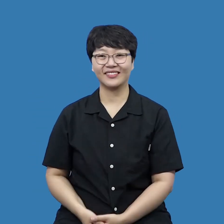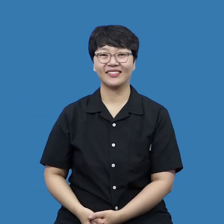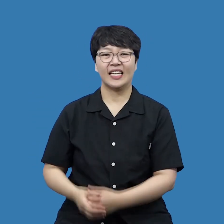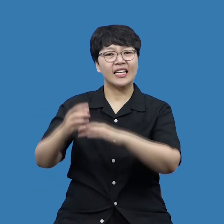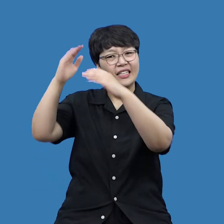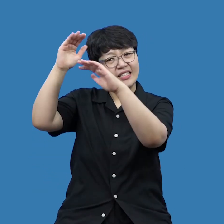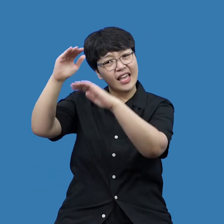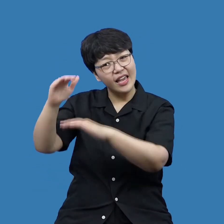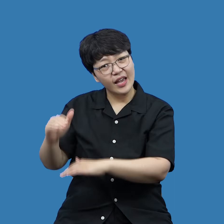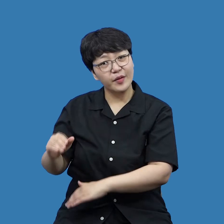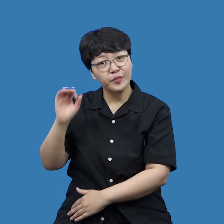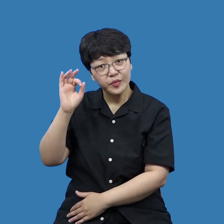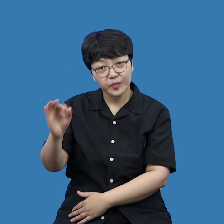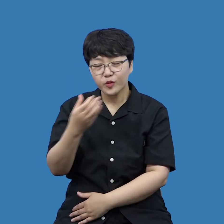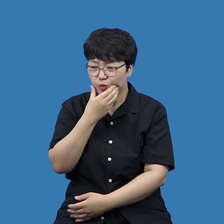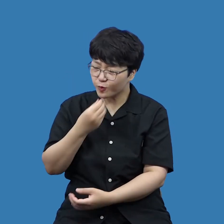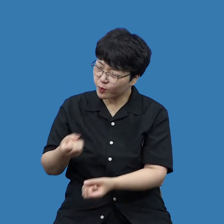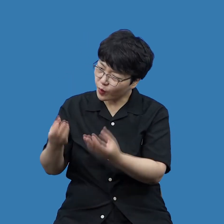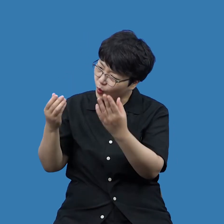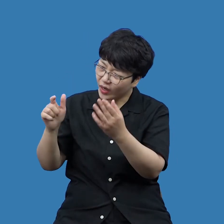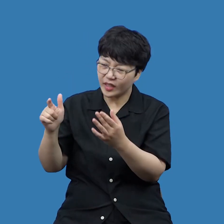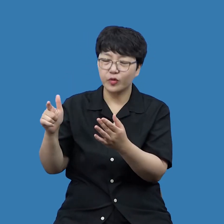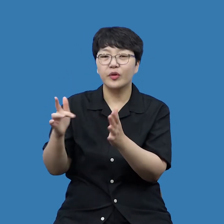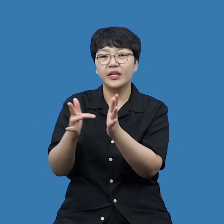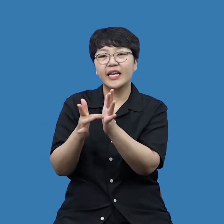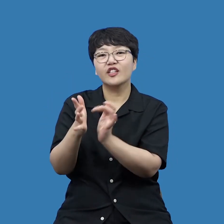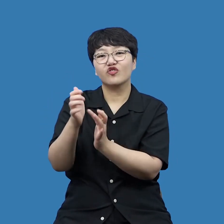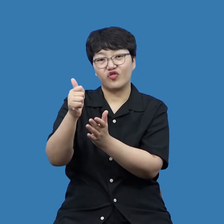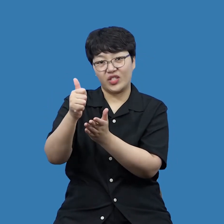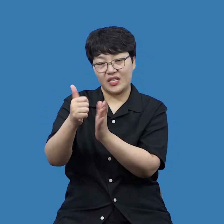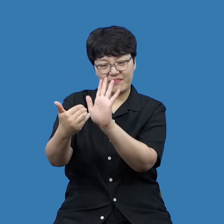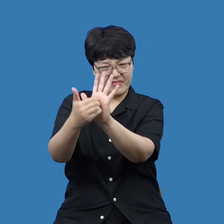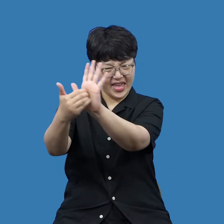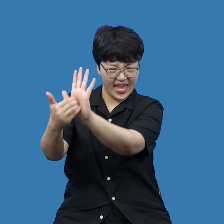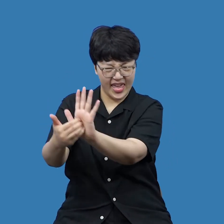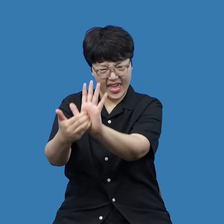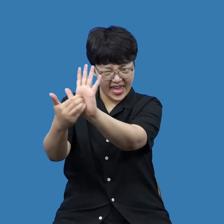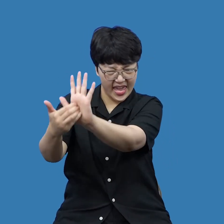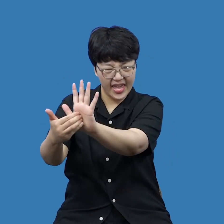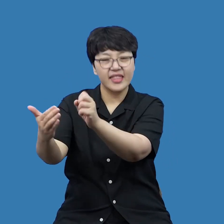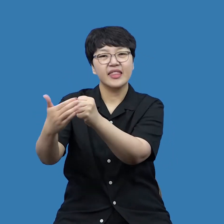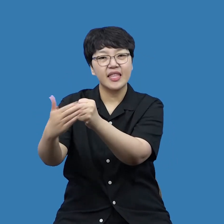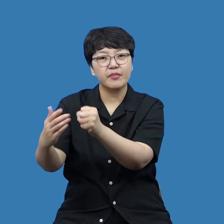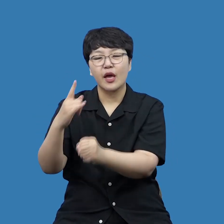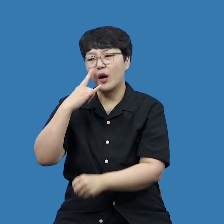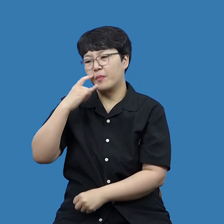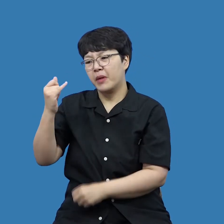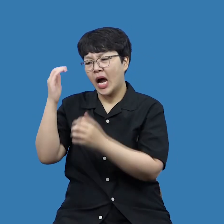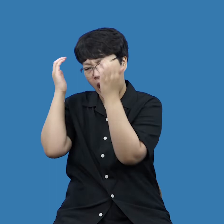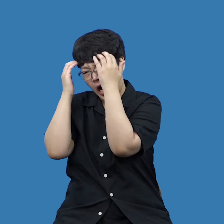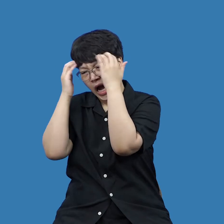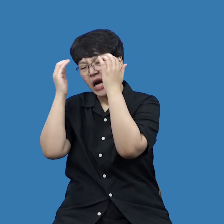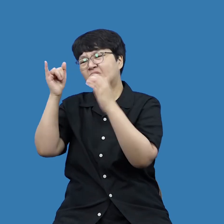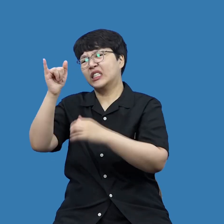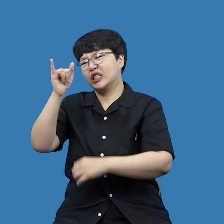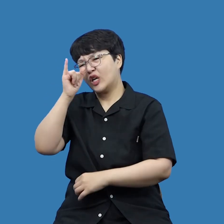그 내용을 읽어보시면 그 축복 중에는 메시아를 거절할 사람들로 인한 마리아의 고난도 같이 예언되어